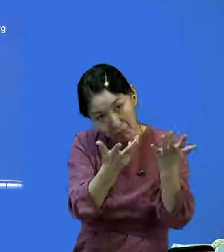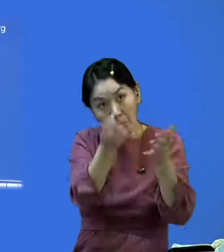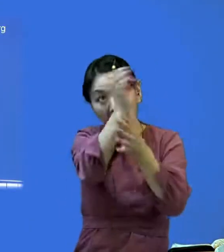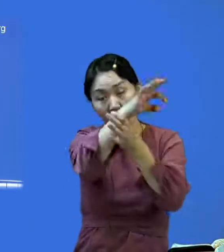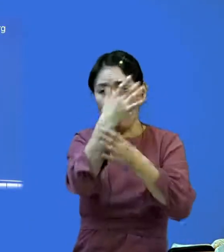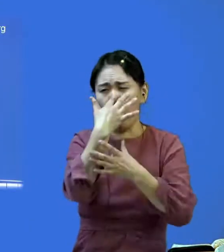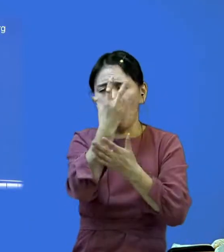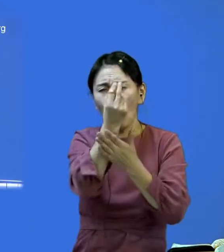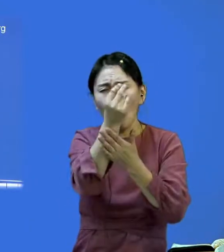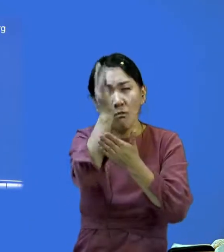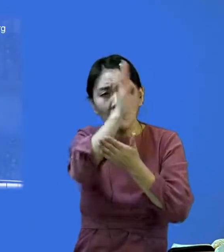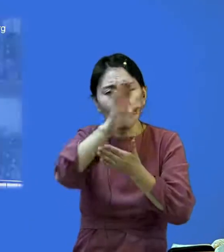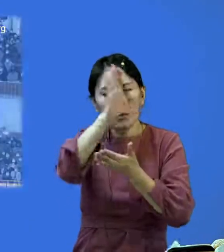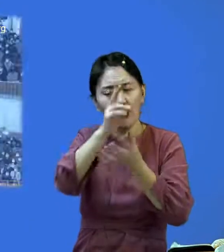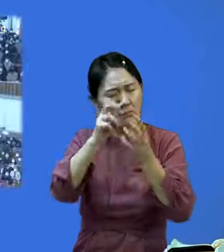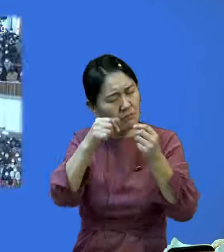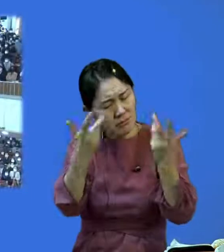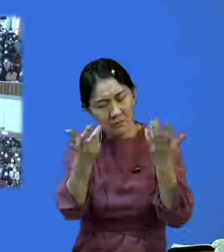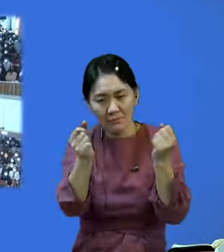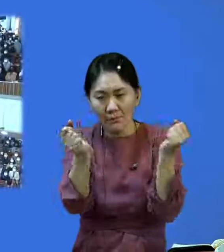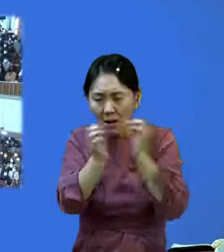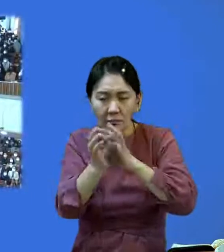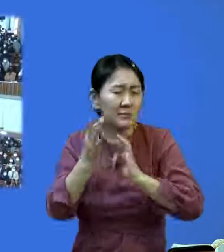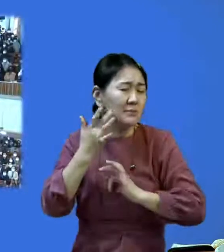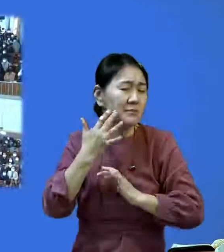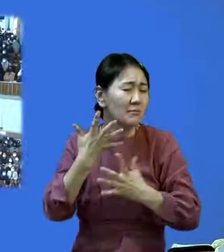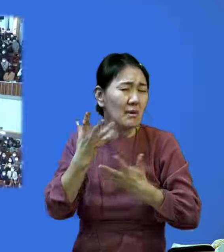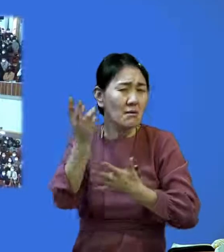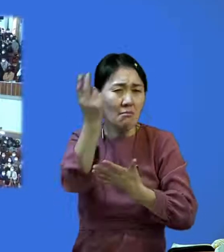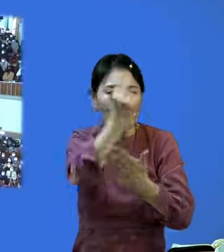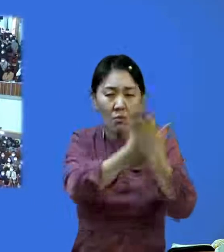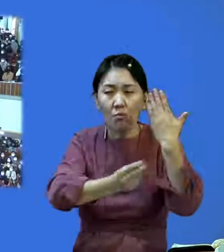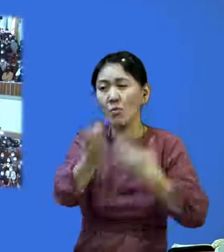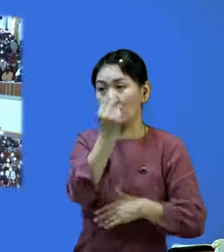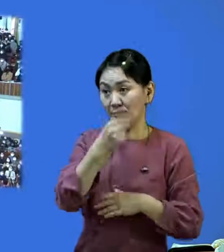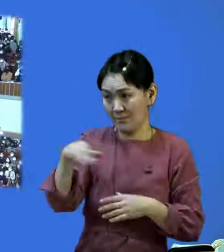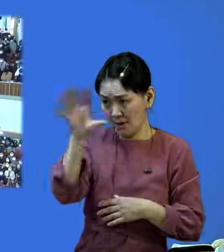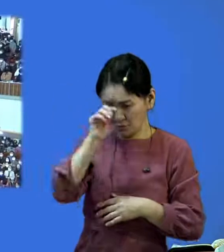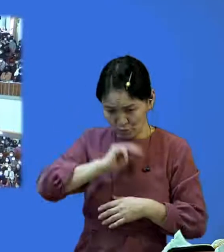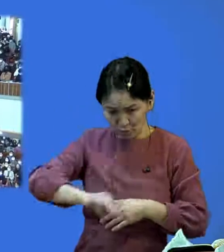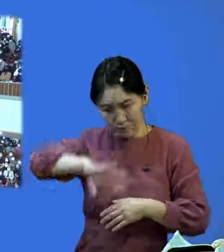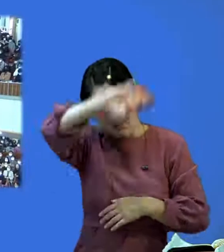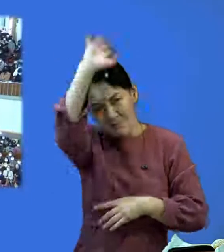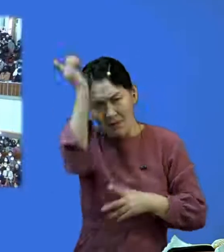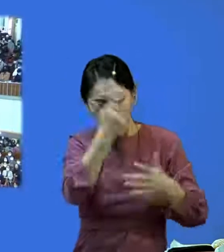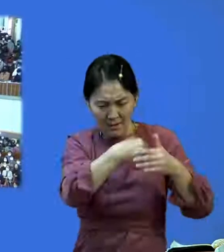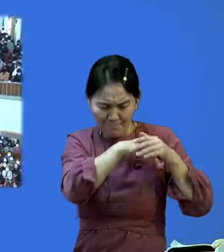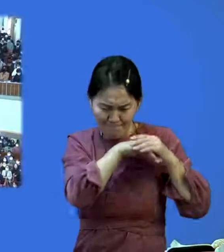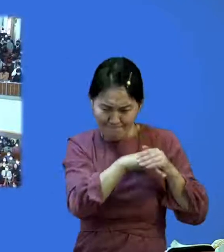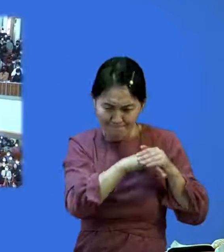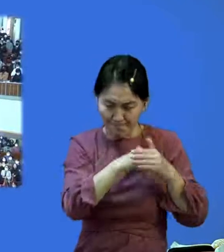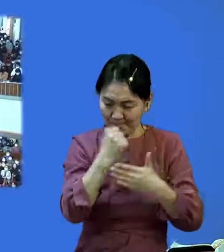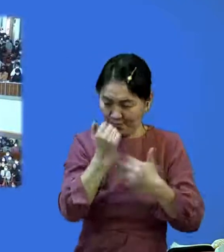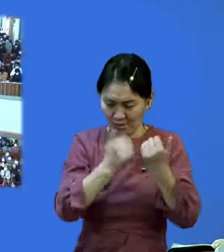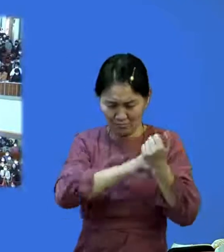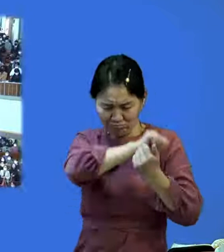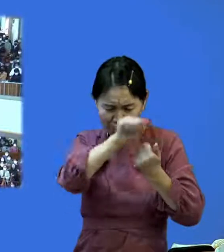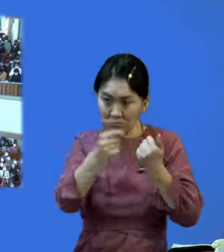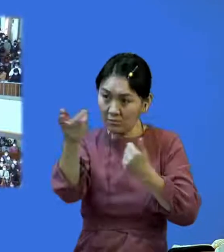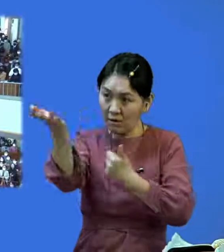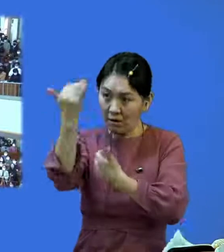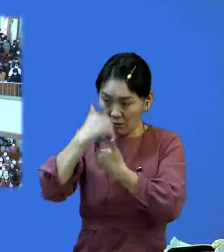Мөхөшгүй, бузартаагүй, алга болчихгүй. Та нарын төлөө тэнгэр талхлагдсан өв өд дахин